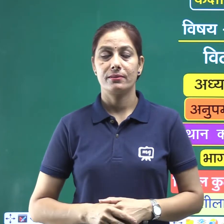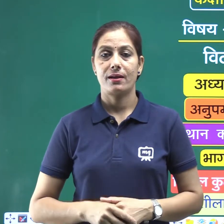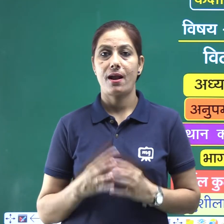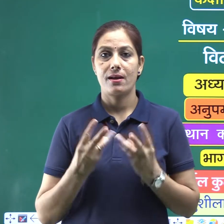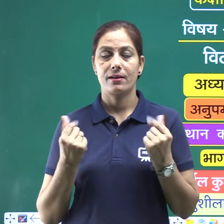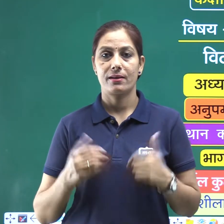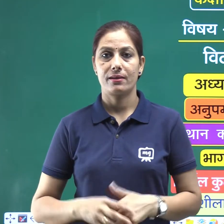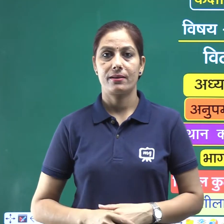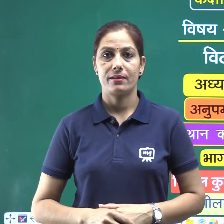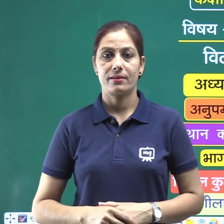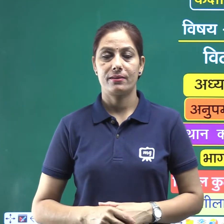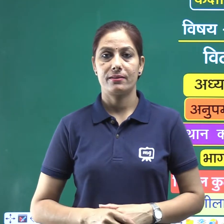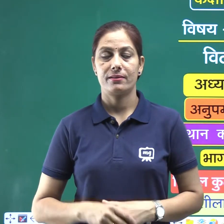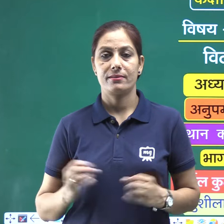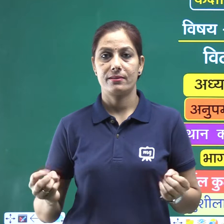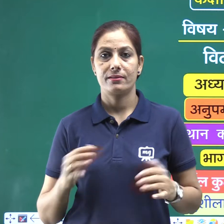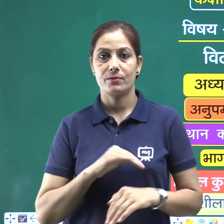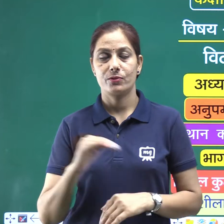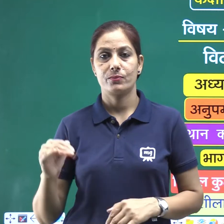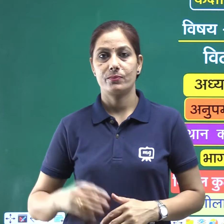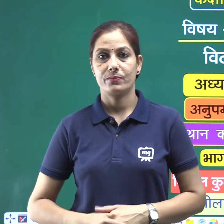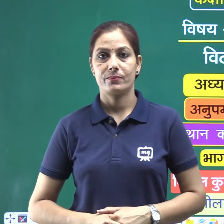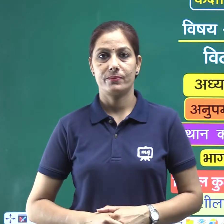हल करेंगे। शुरू करें बच्चों।